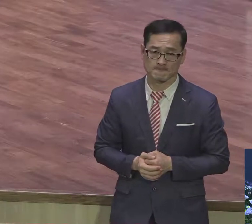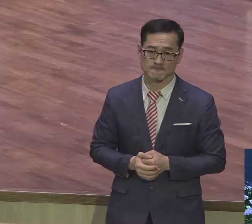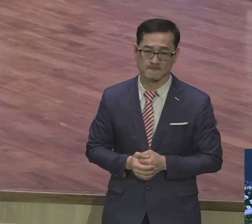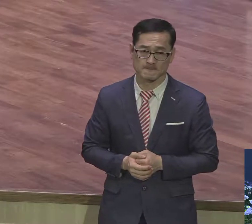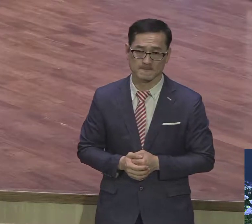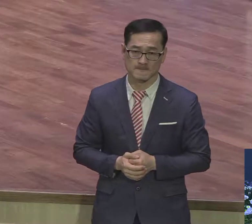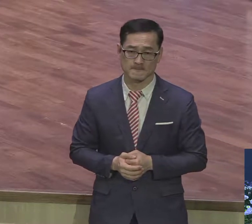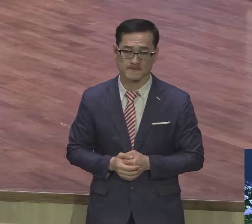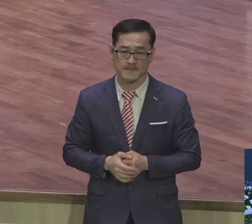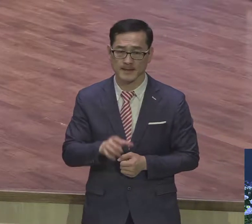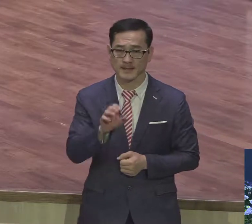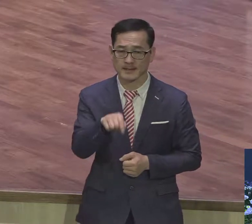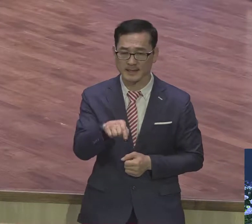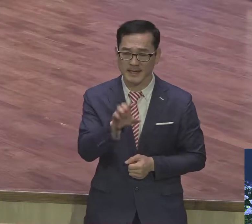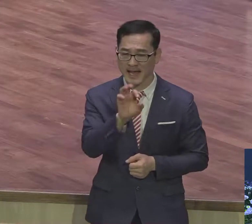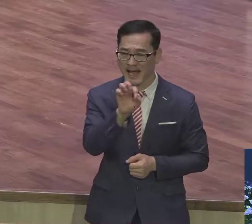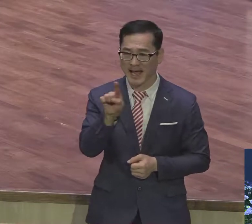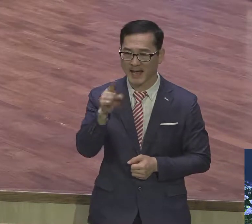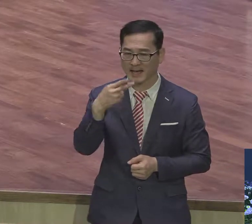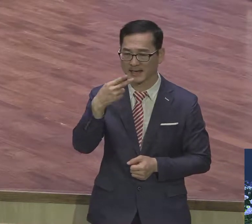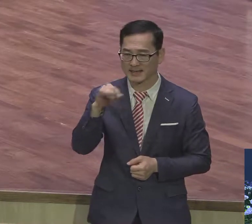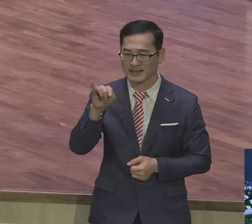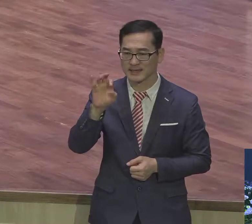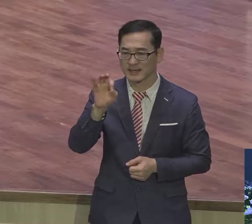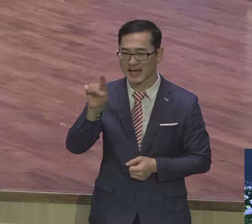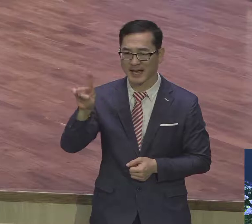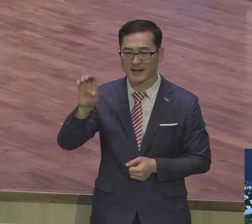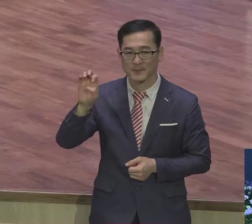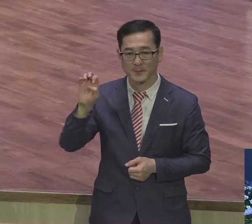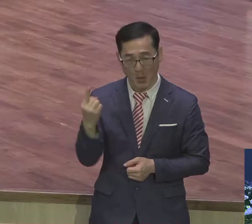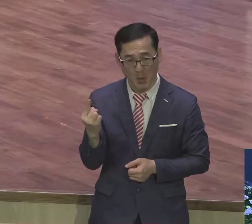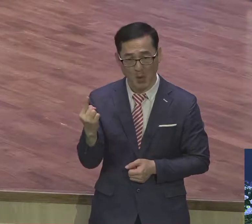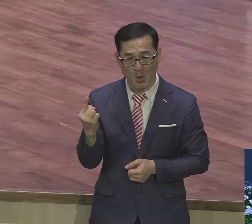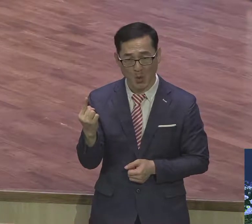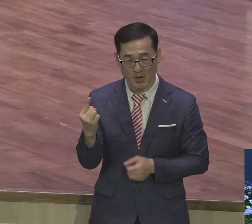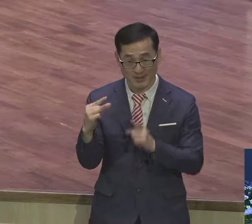아디아포라라고 합니다 아디아포라가 무슨 말이냐